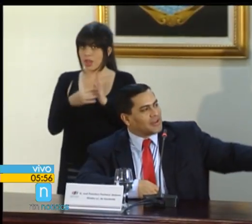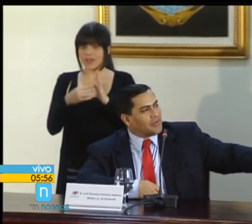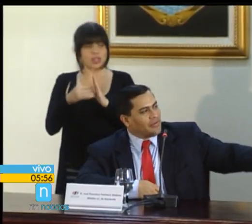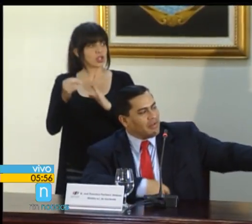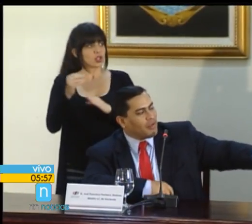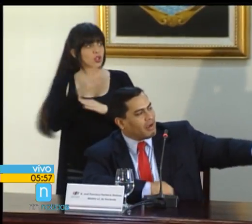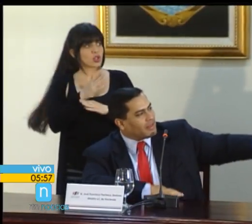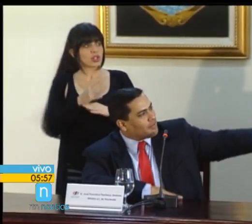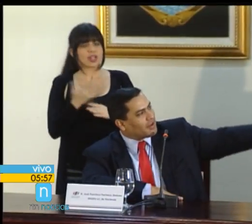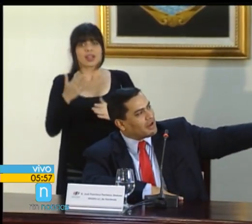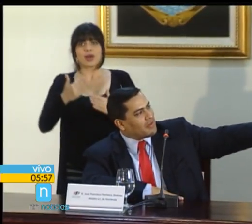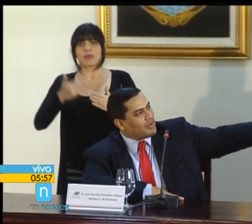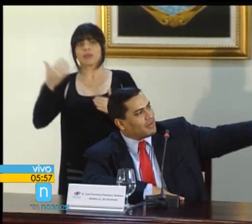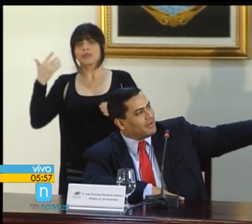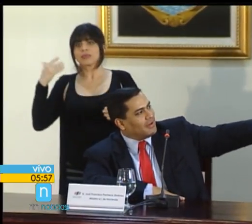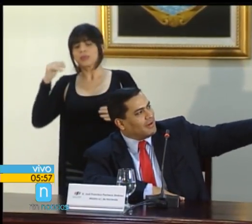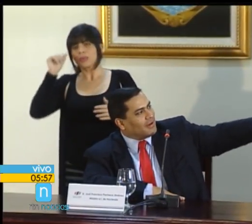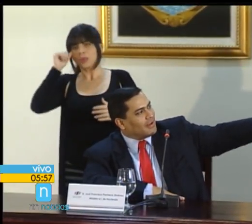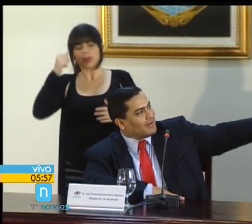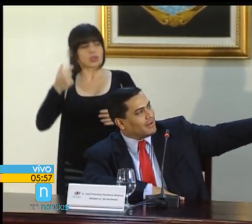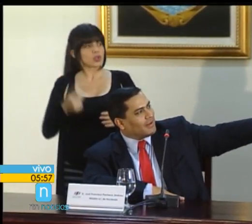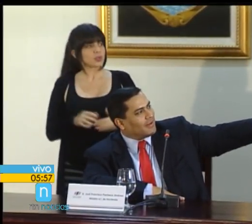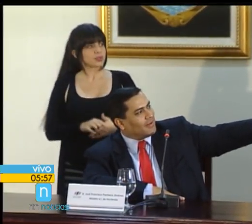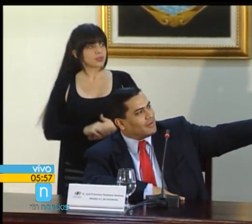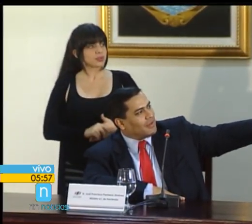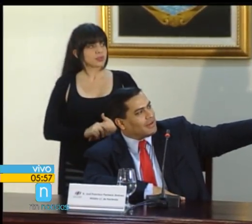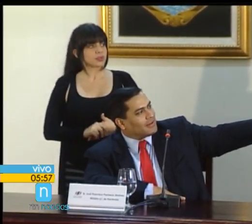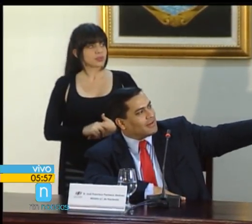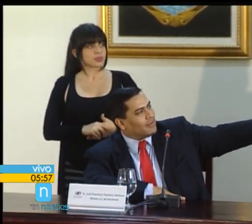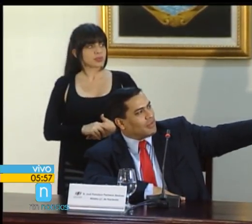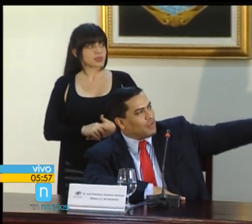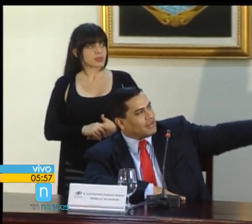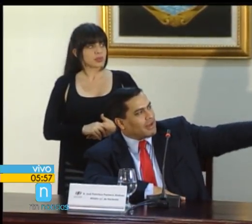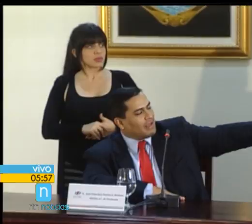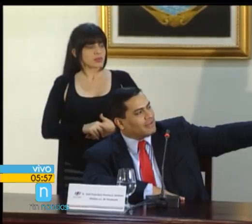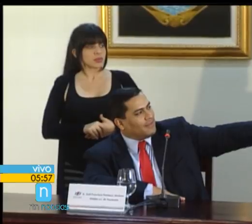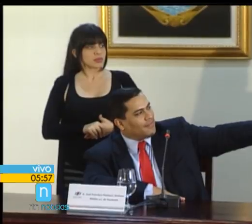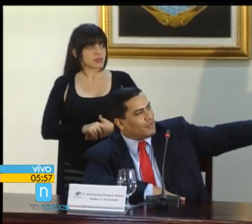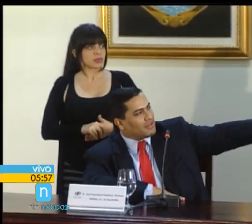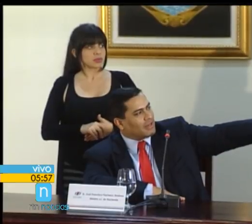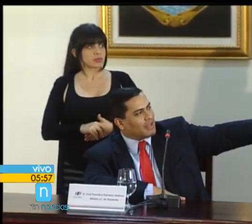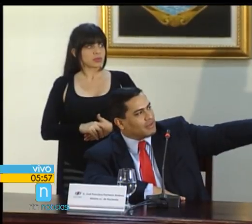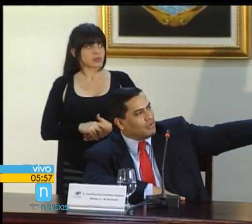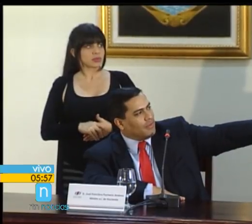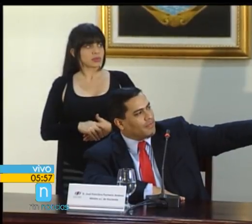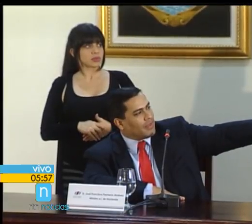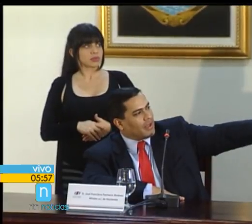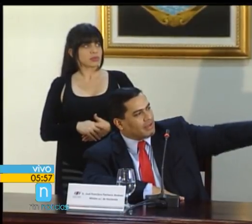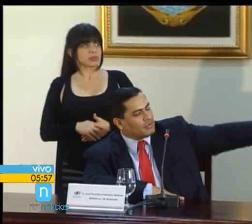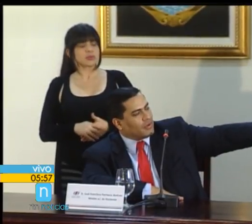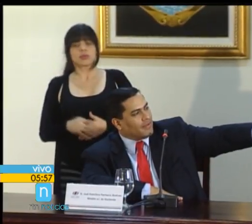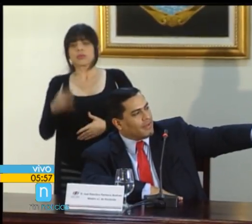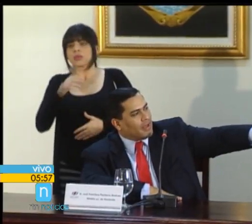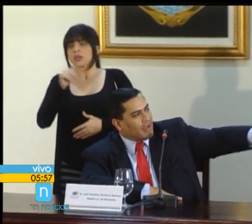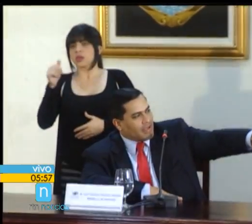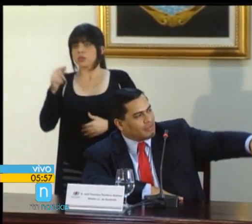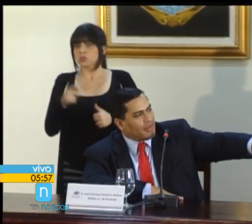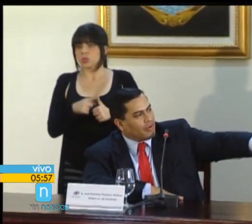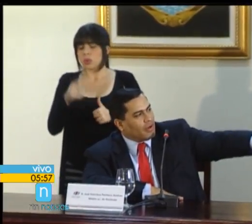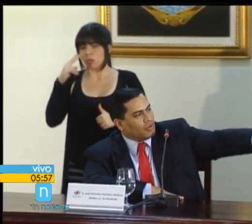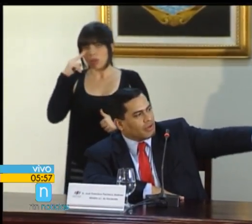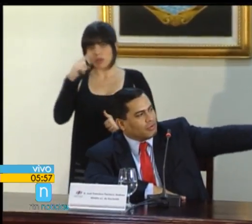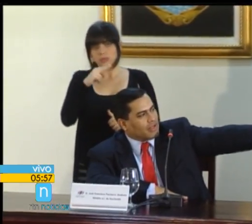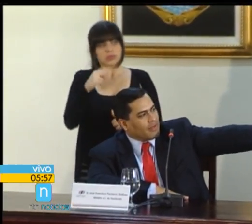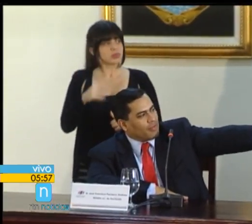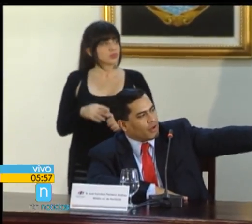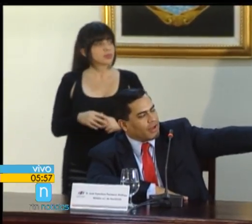híjole, debe ser como la filmina 40, porque yo no me acuerdo. Bueno, más, bueno, puede ser esta de azul, esta es una, y después le pido